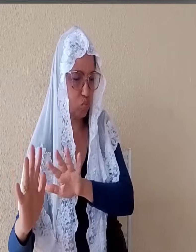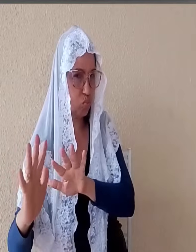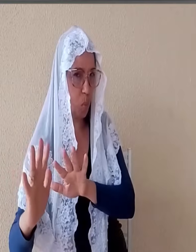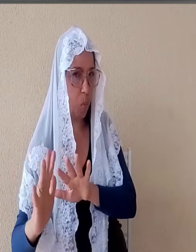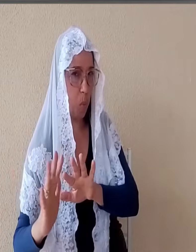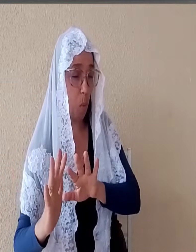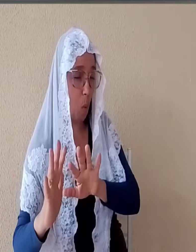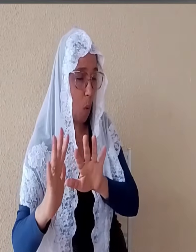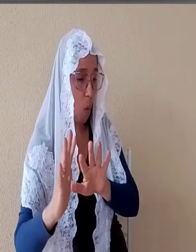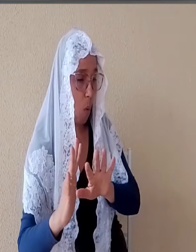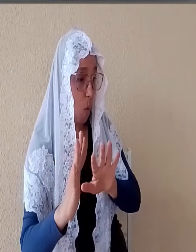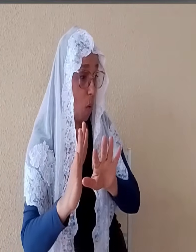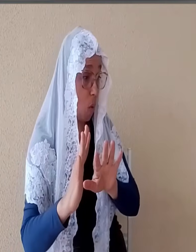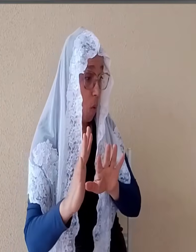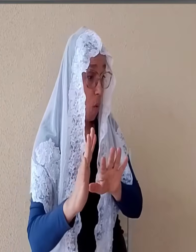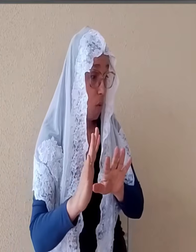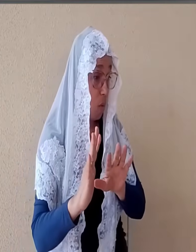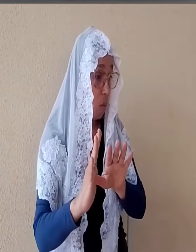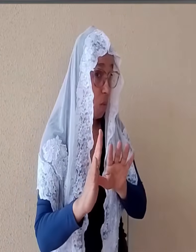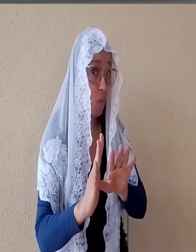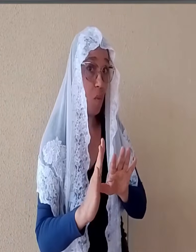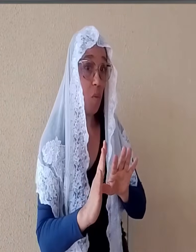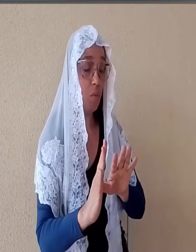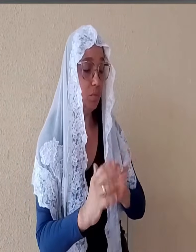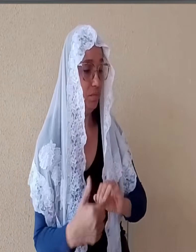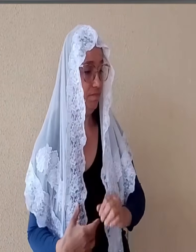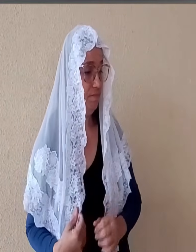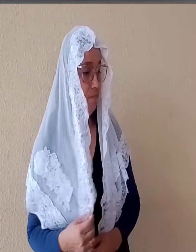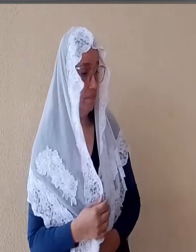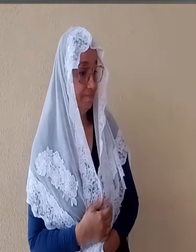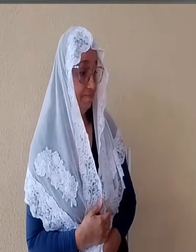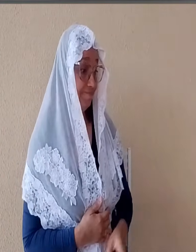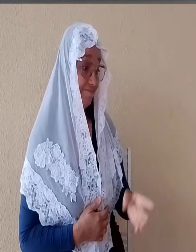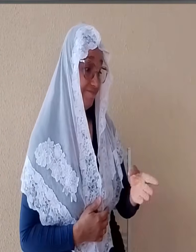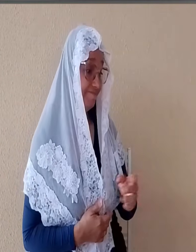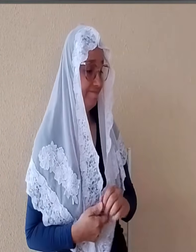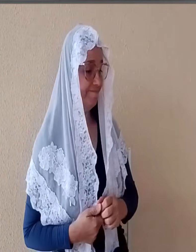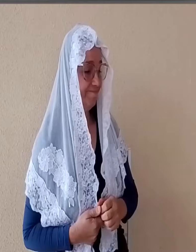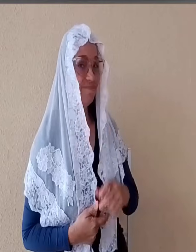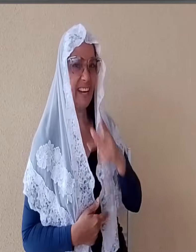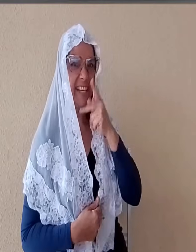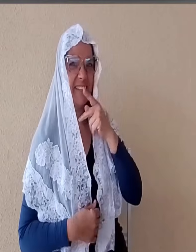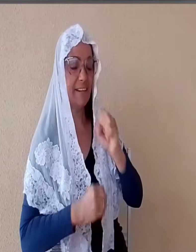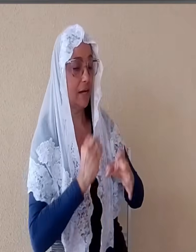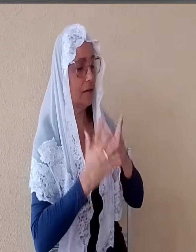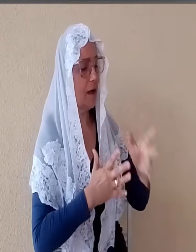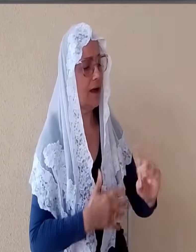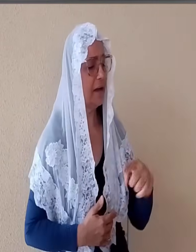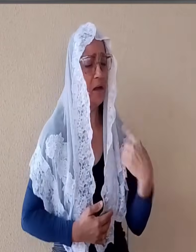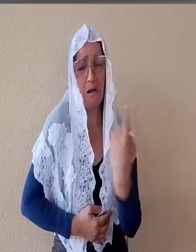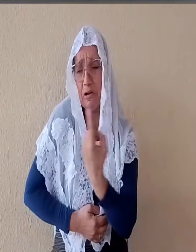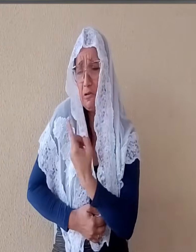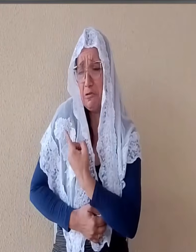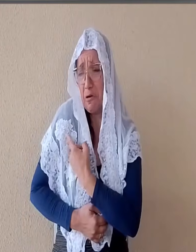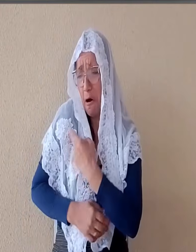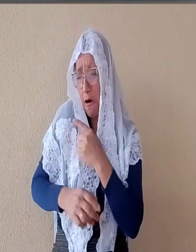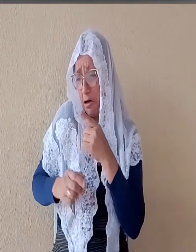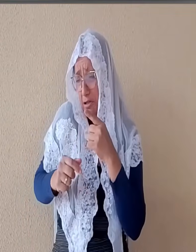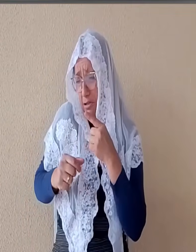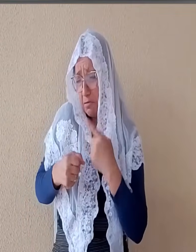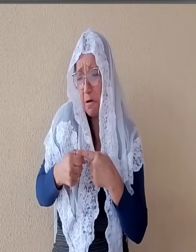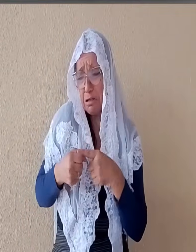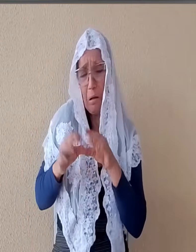aos homens de Israel: vimos de uma terra distante, fazei, pois, concerto conosco. E os homens de